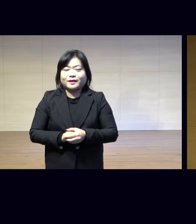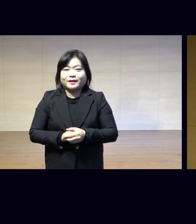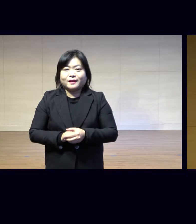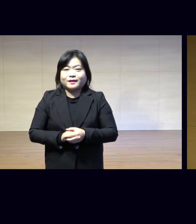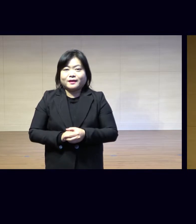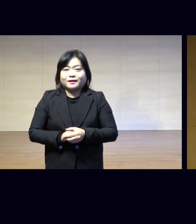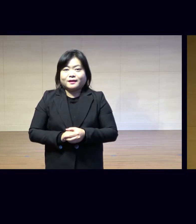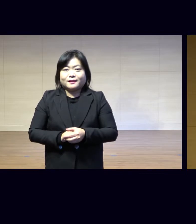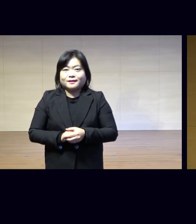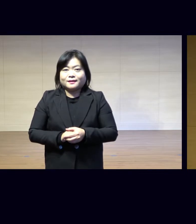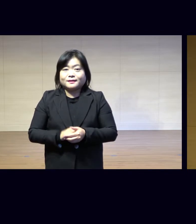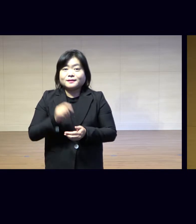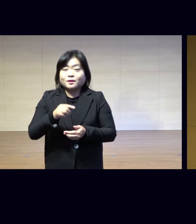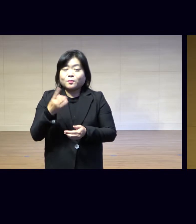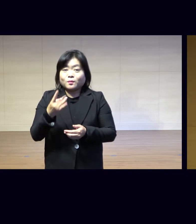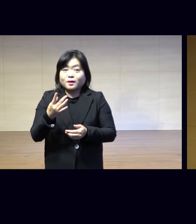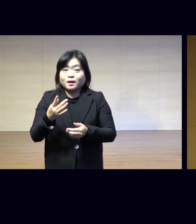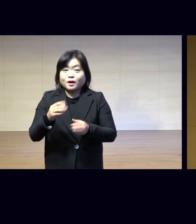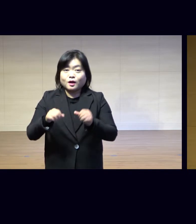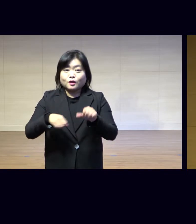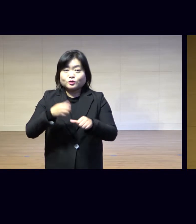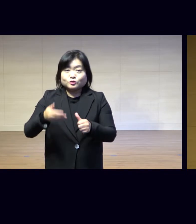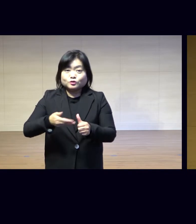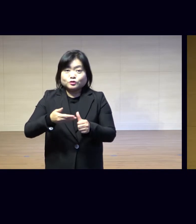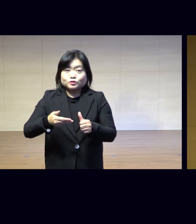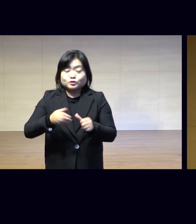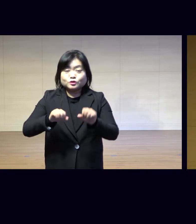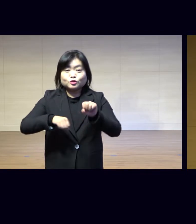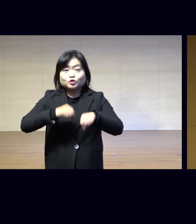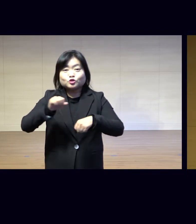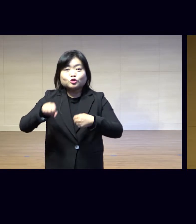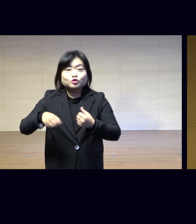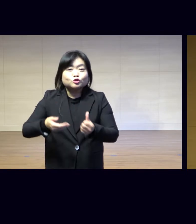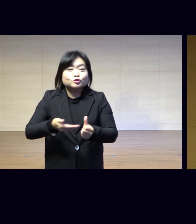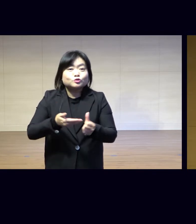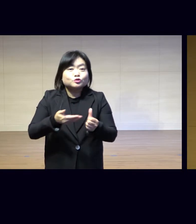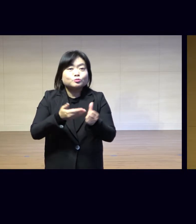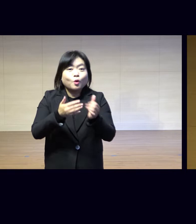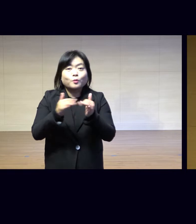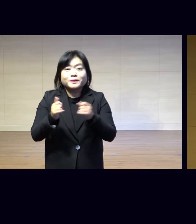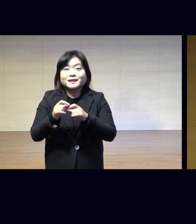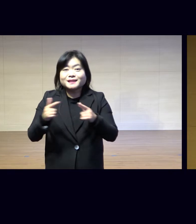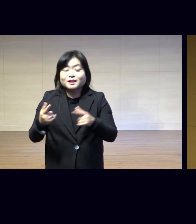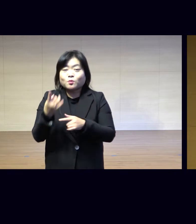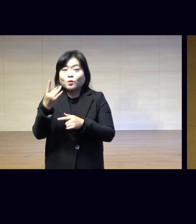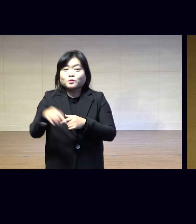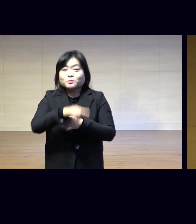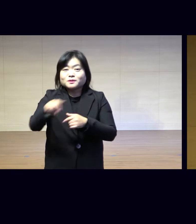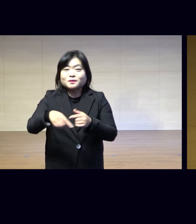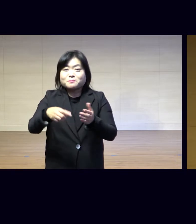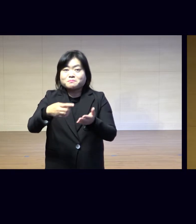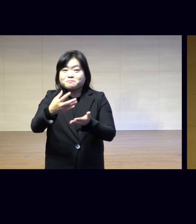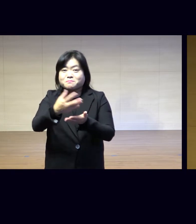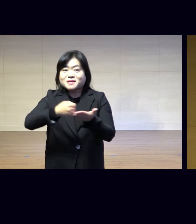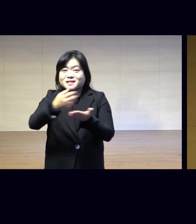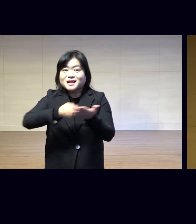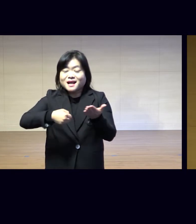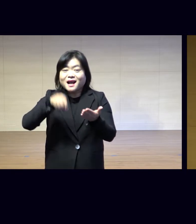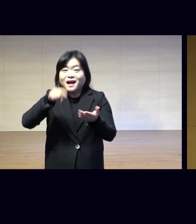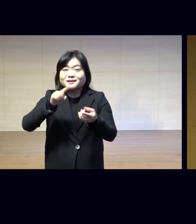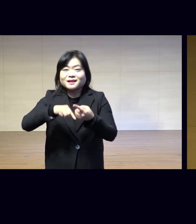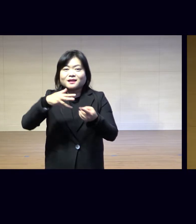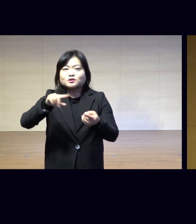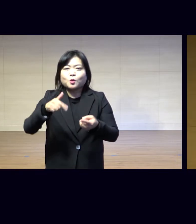유목민들이 농경민족에게 삥 뜯으러 가는 게 천고마비죠, 원래. 근데 이제 20세기